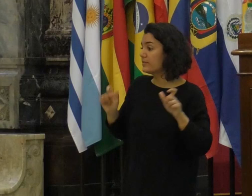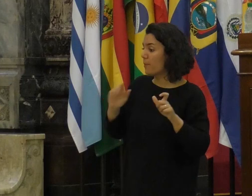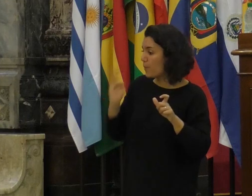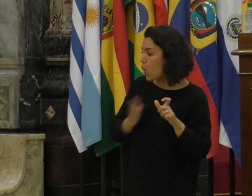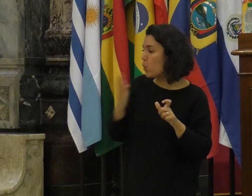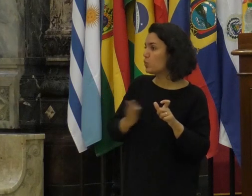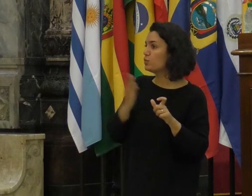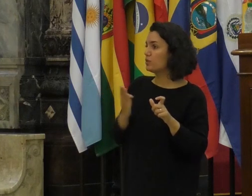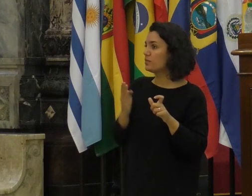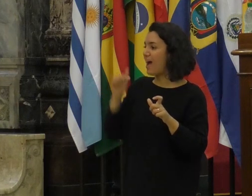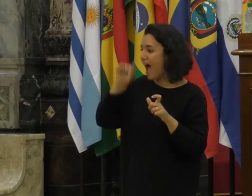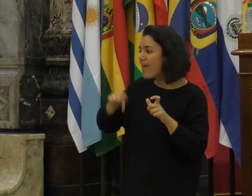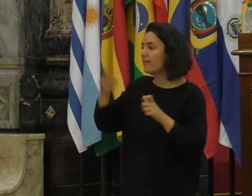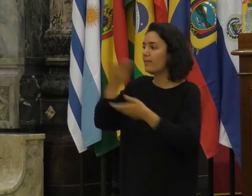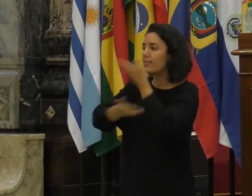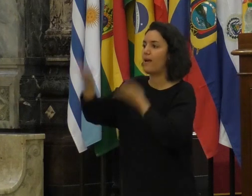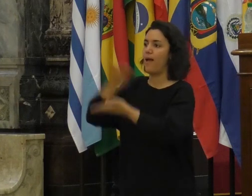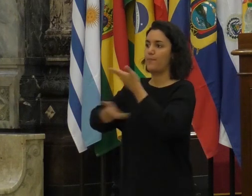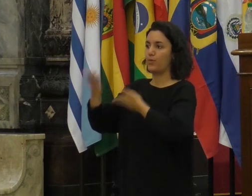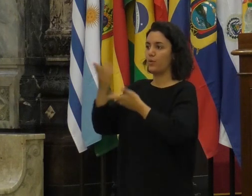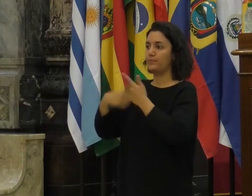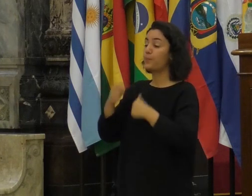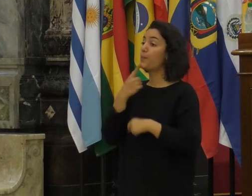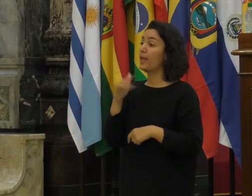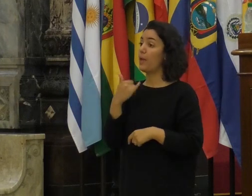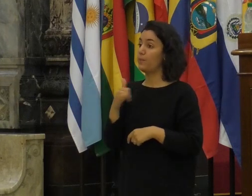me refiero a ese intercambio. Un ejemplo de eso,